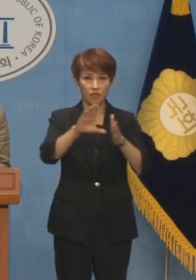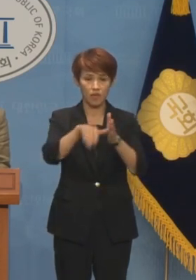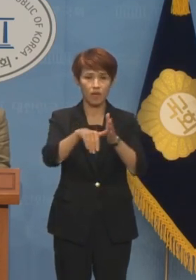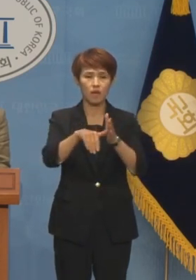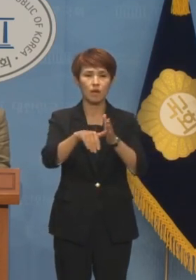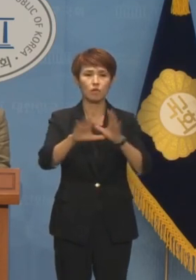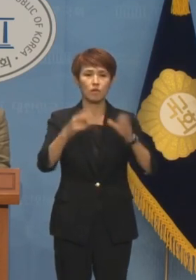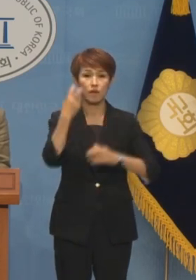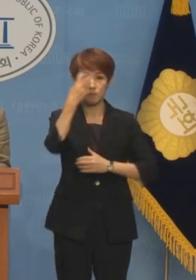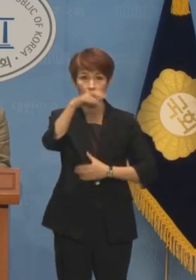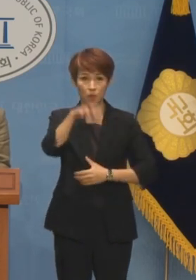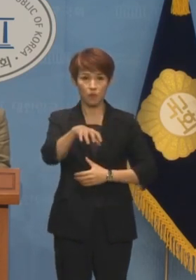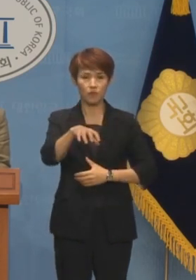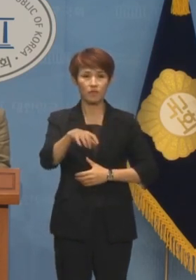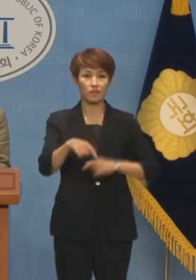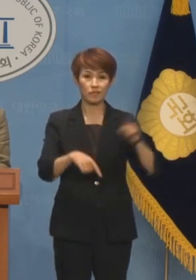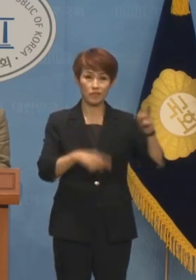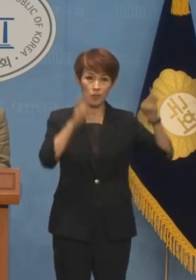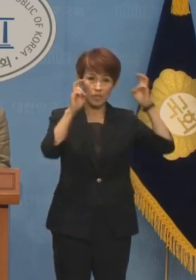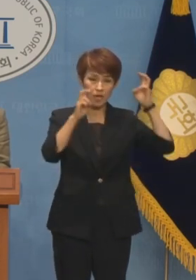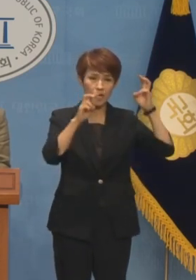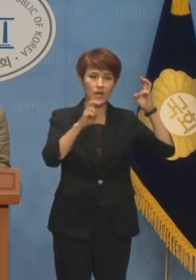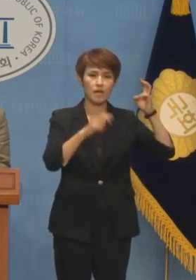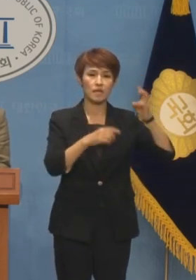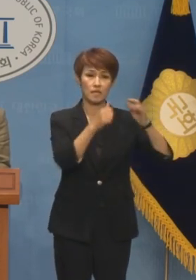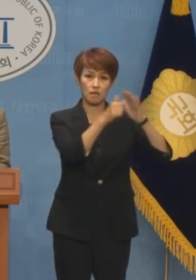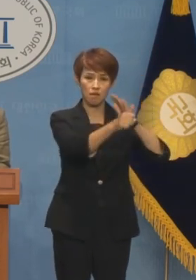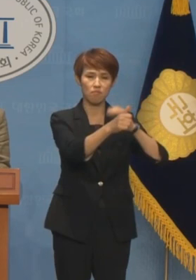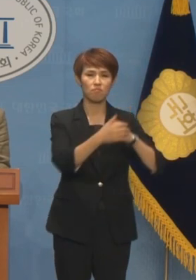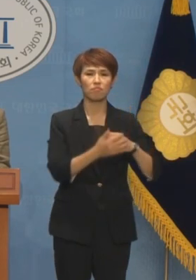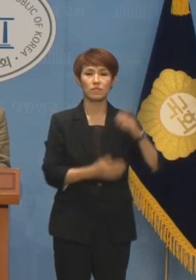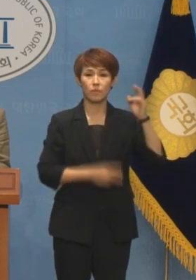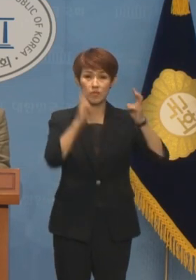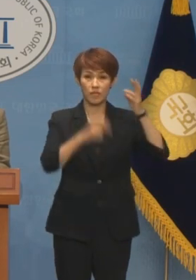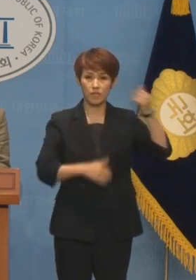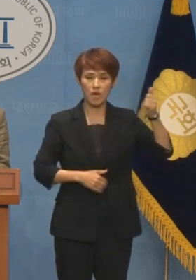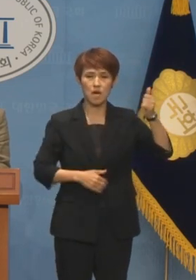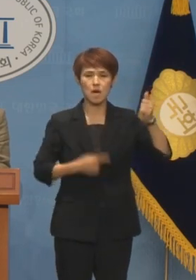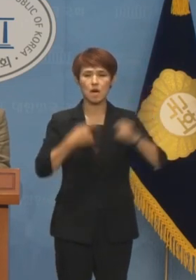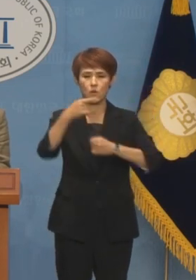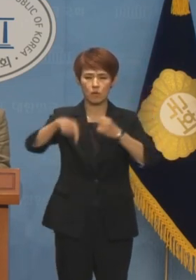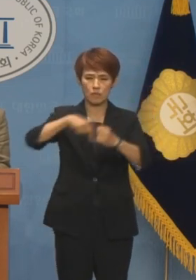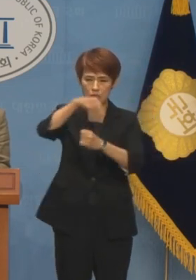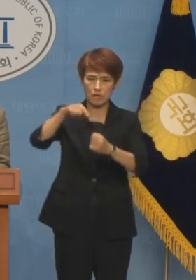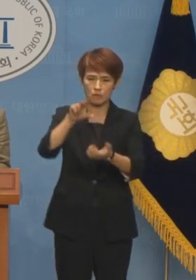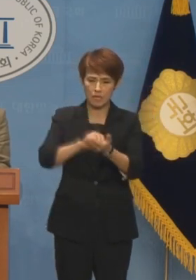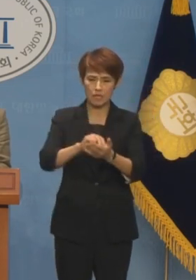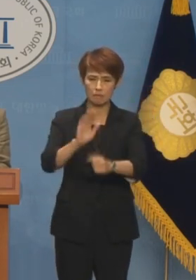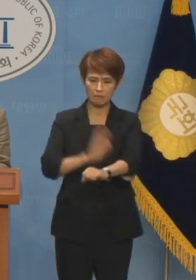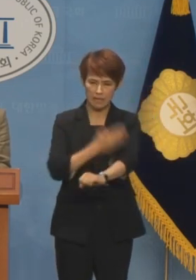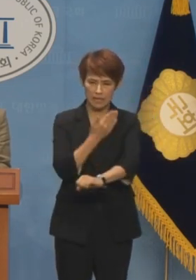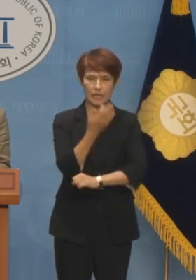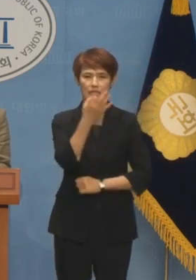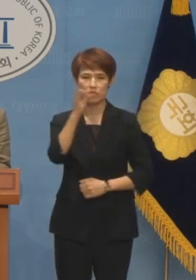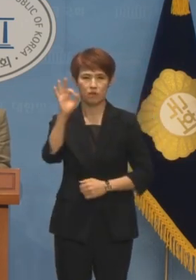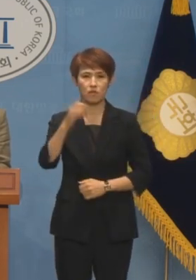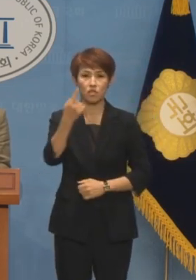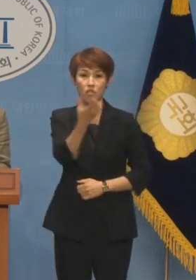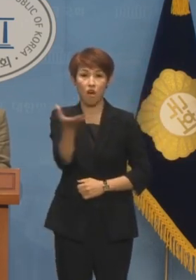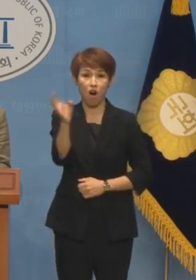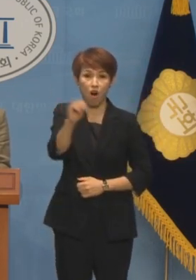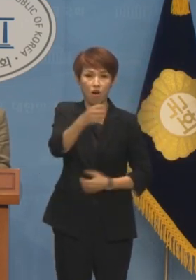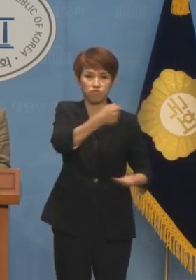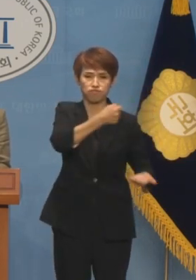기업의 대표이사는 원전 비리의 잘못을 재차 인정하고 사회적 책임을 다하기 위한 1,000억 원의